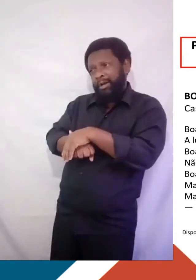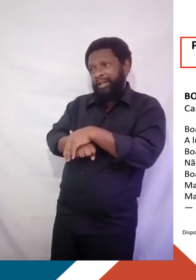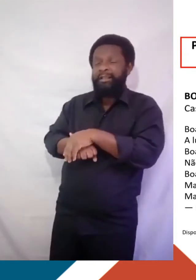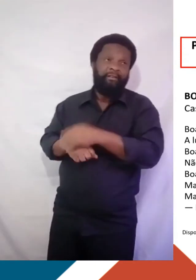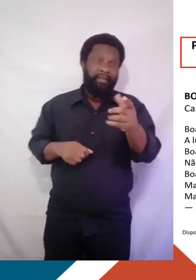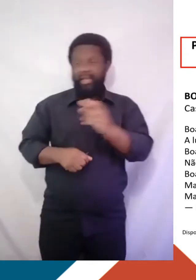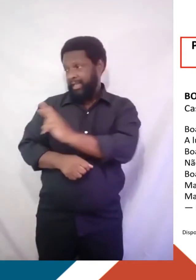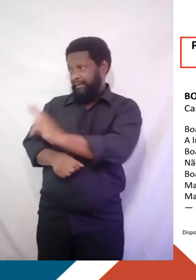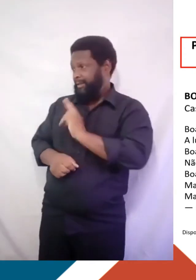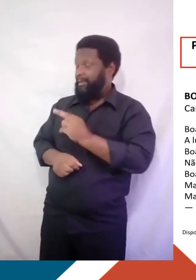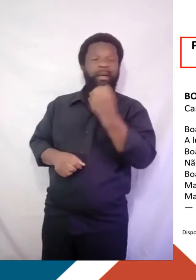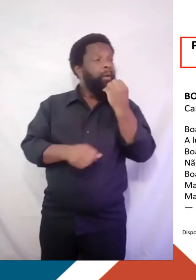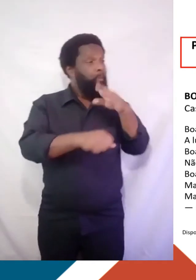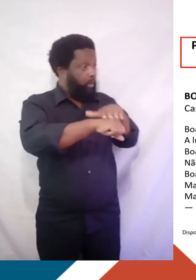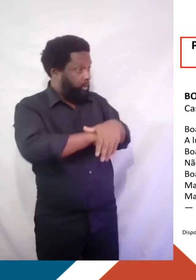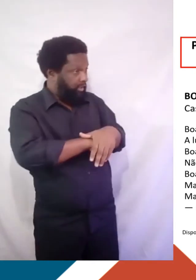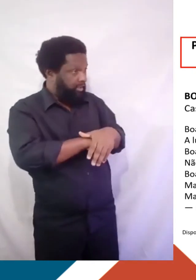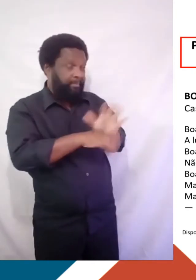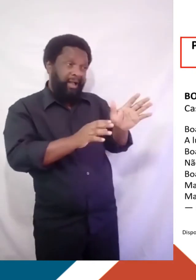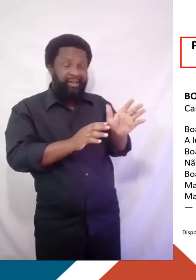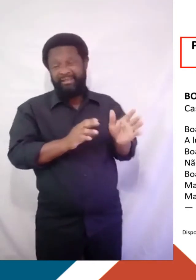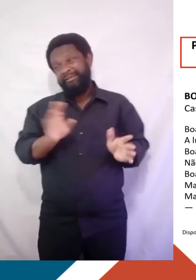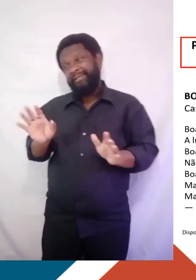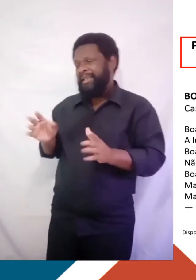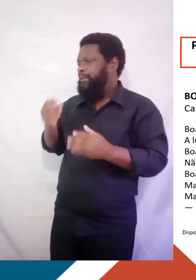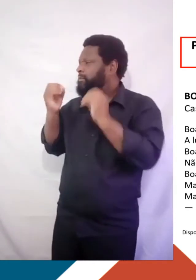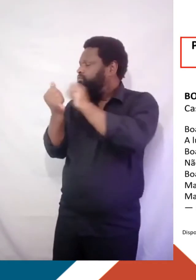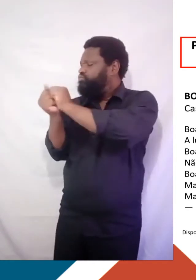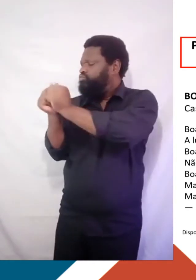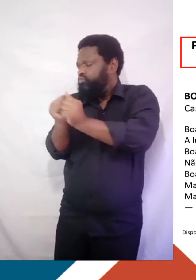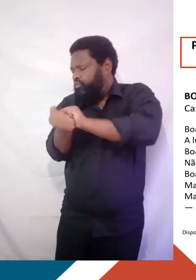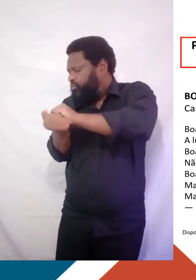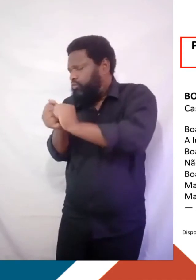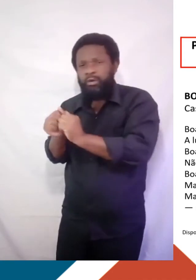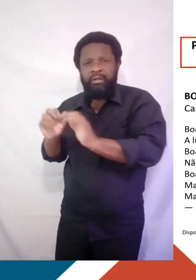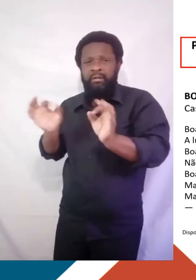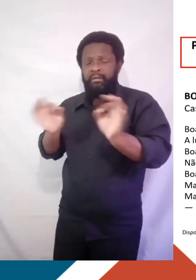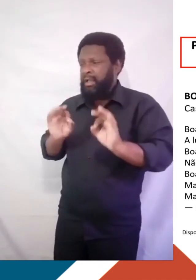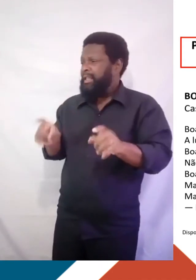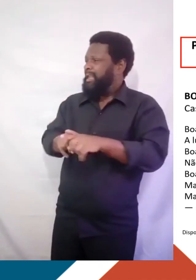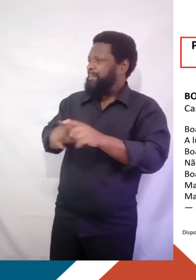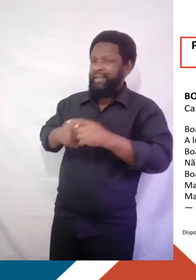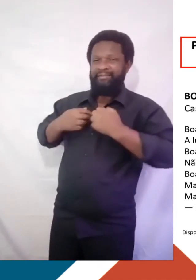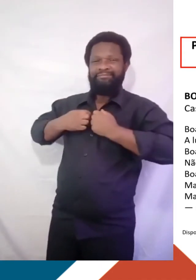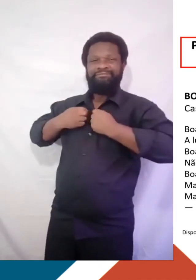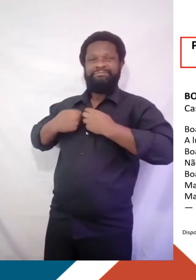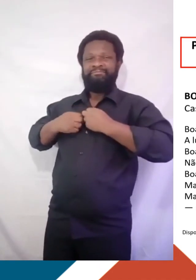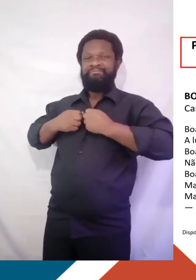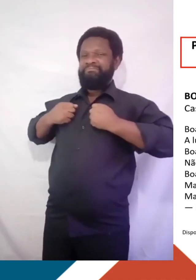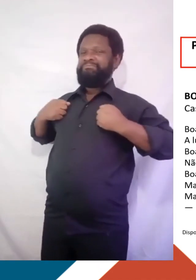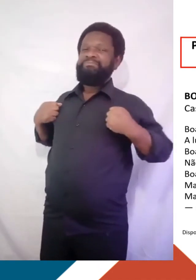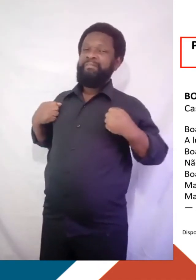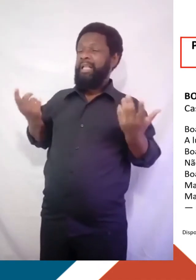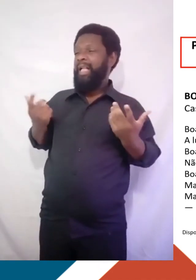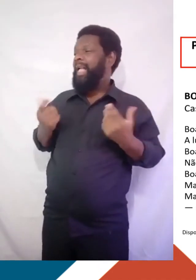noite, e tu dizes, boa noite, mas não digas assim por entre beijos, mas não o digas descobrindo o peito,